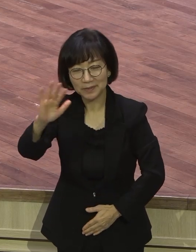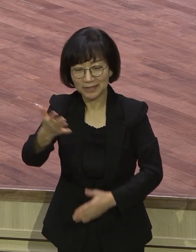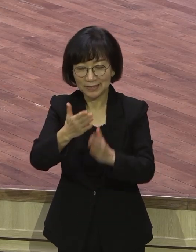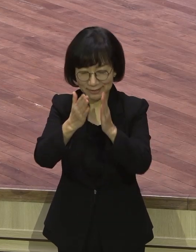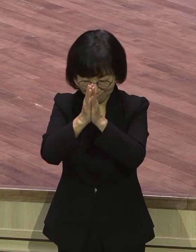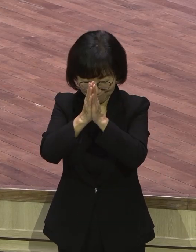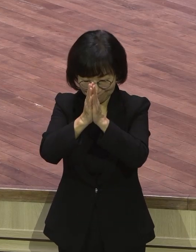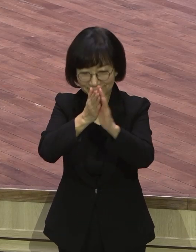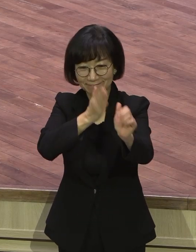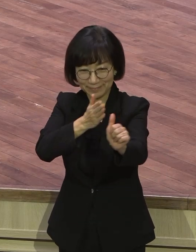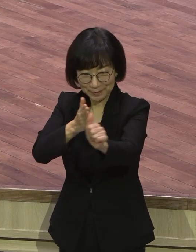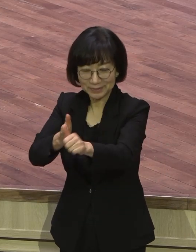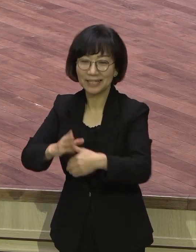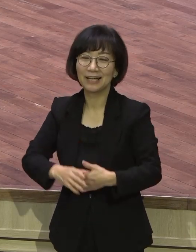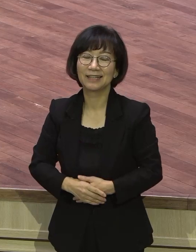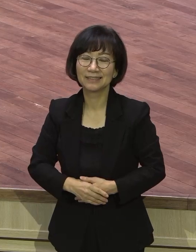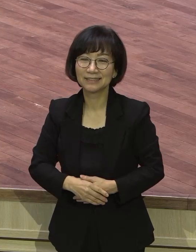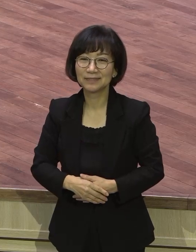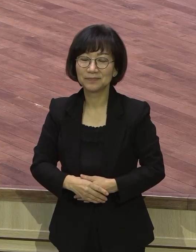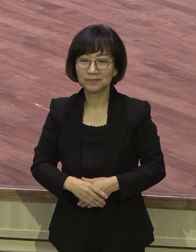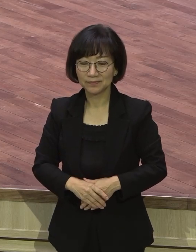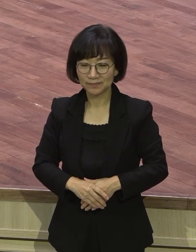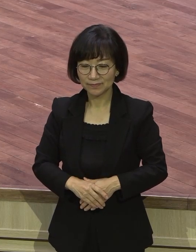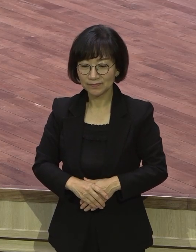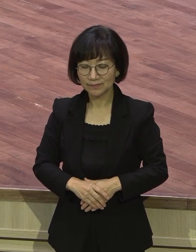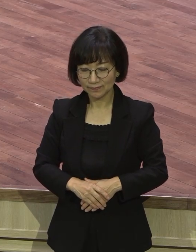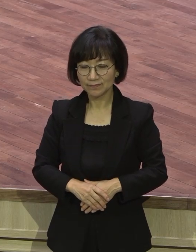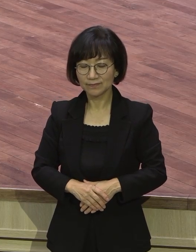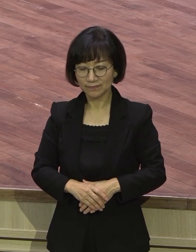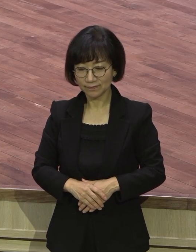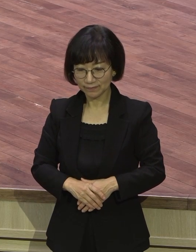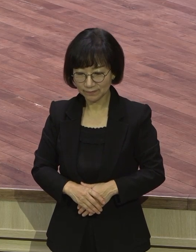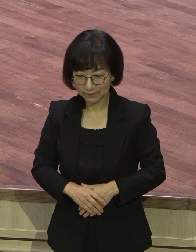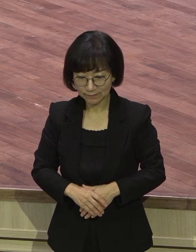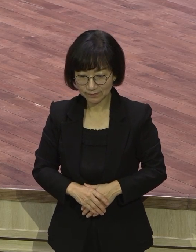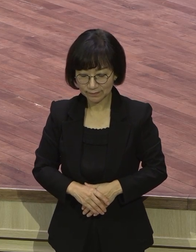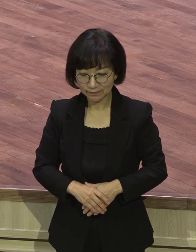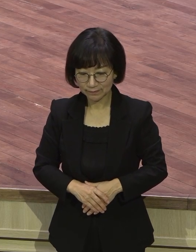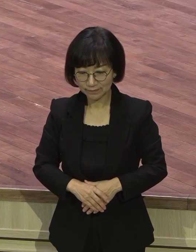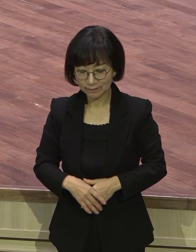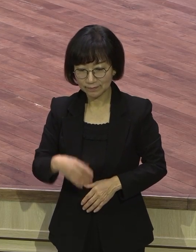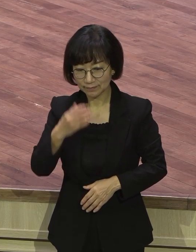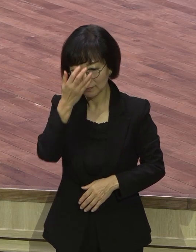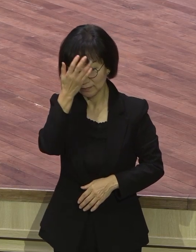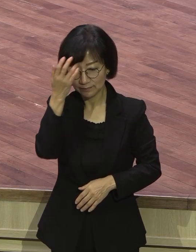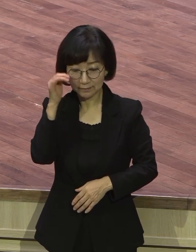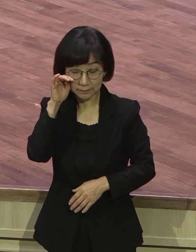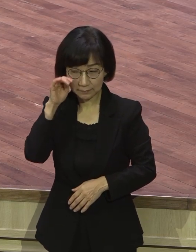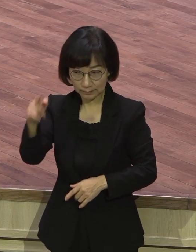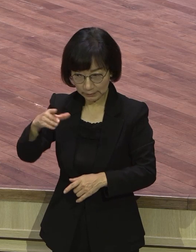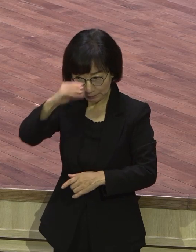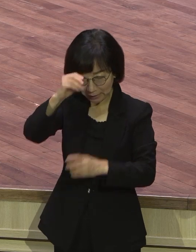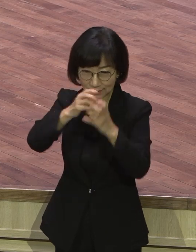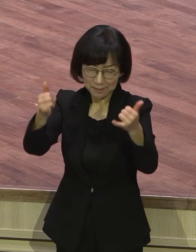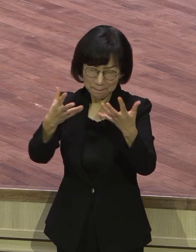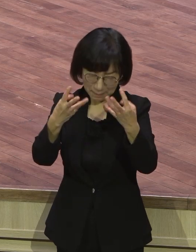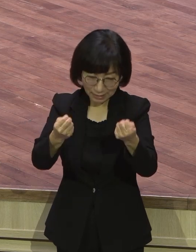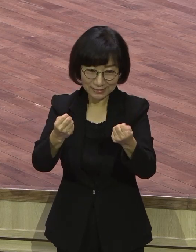모든 사람 다 아니까 축복 모델 되어야지. 축복이 헌신했으니까. 앞 그런 무대에 많이 나올 줄 믿습니다.